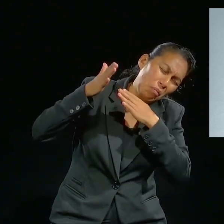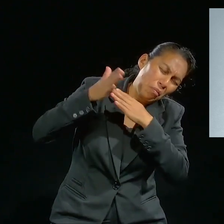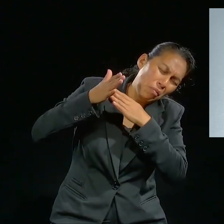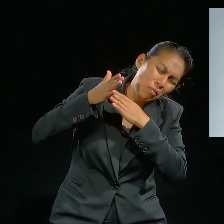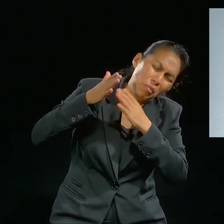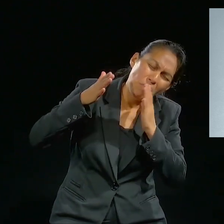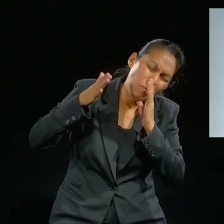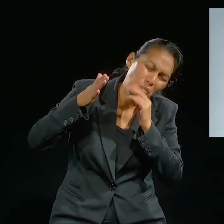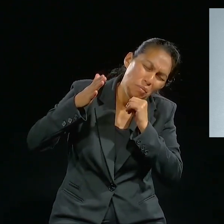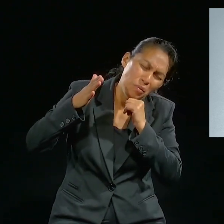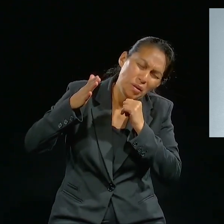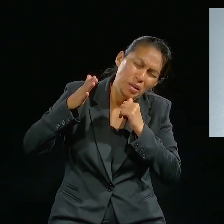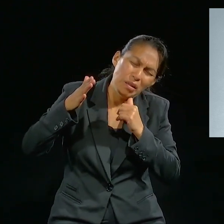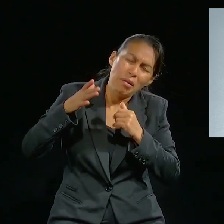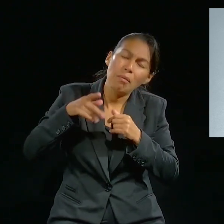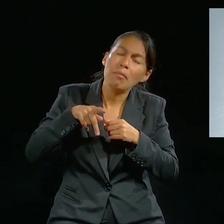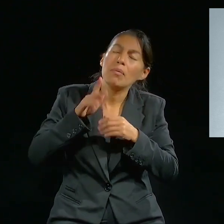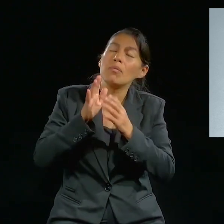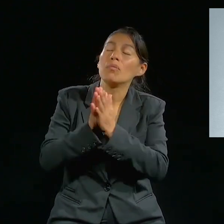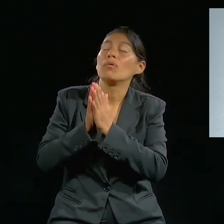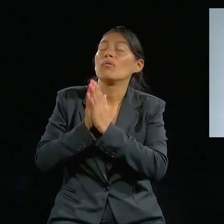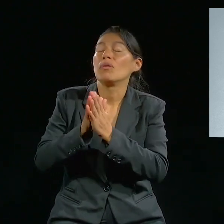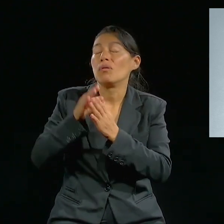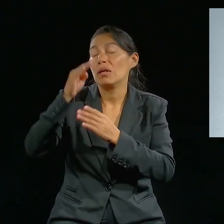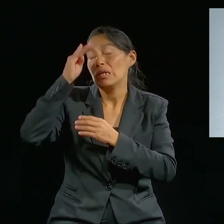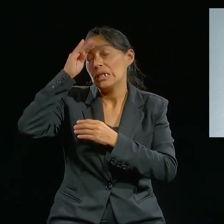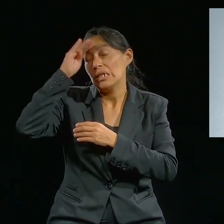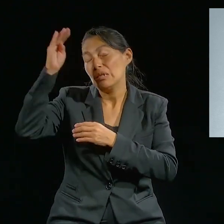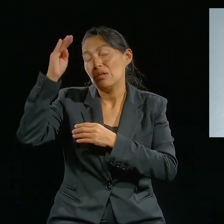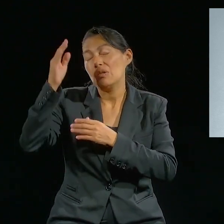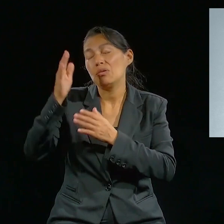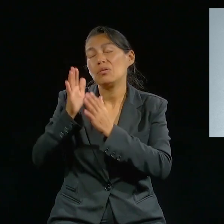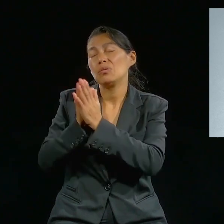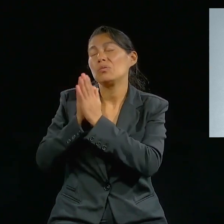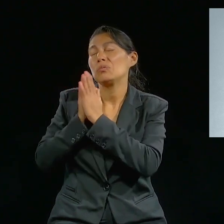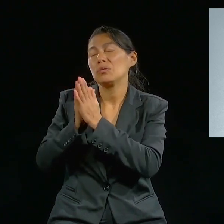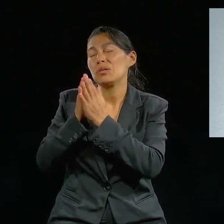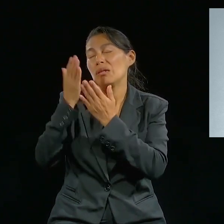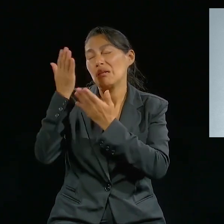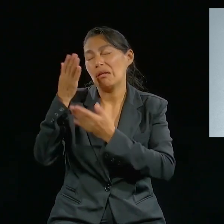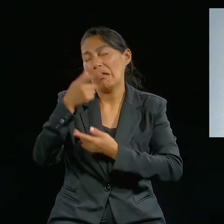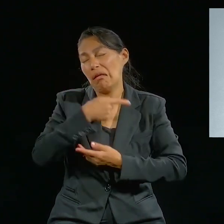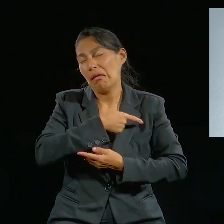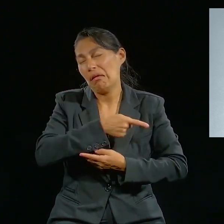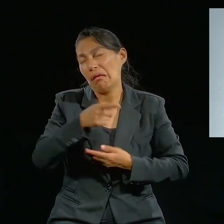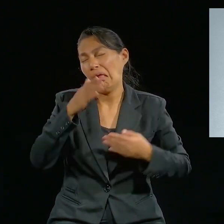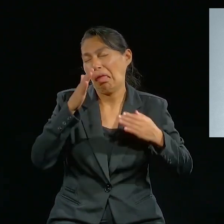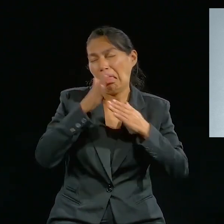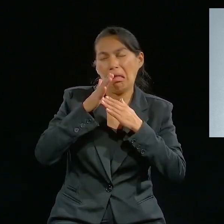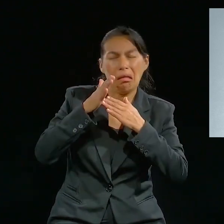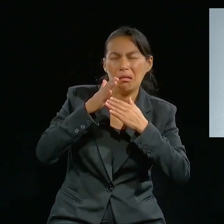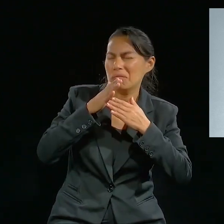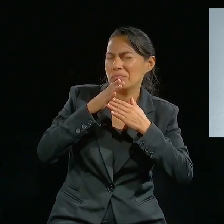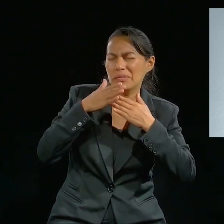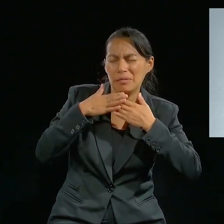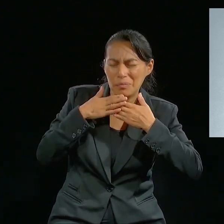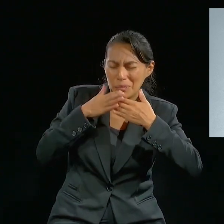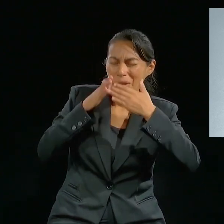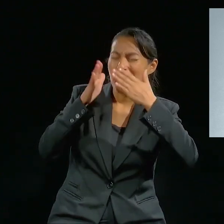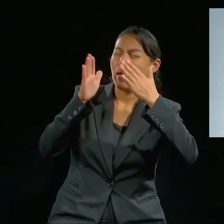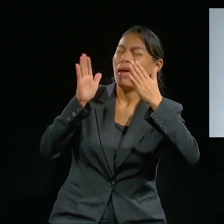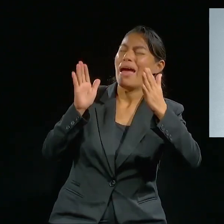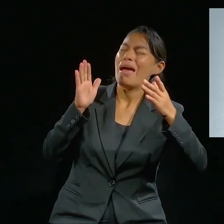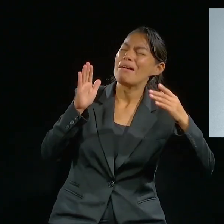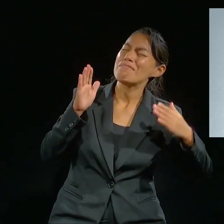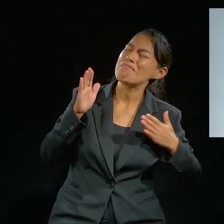señor tu presencia señor pero hoy te rogamos para que obres un milagro en la vida de ellos en medio del dolor